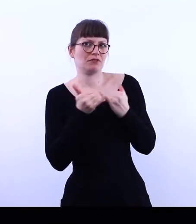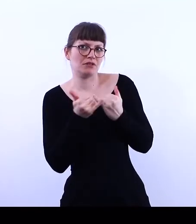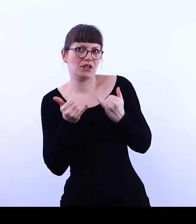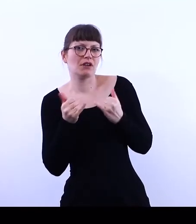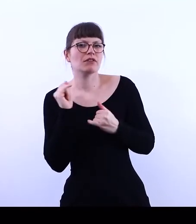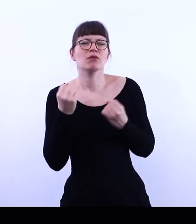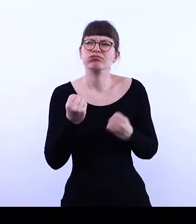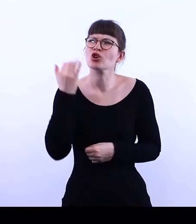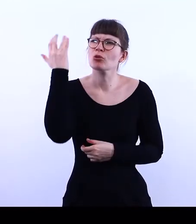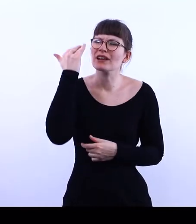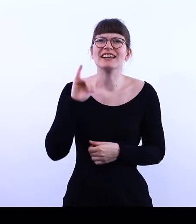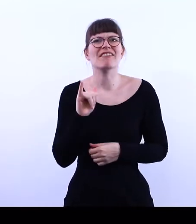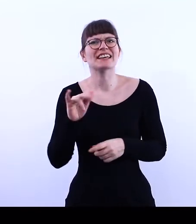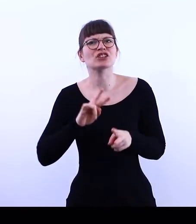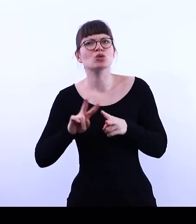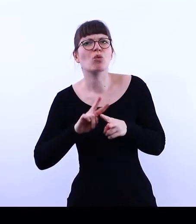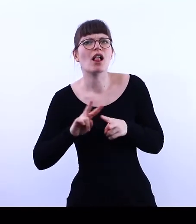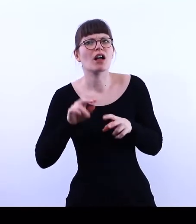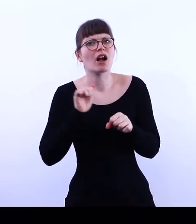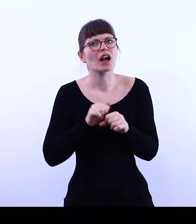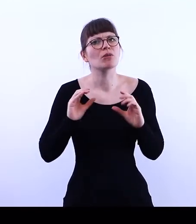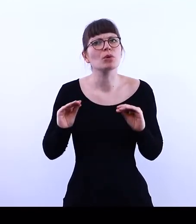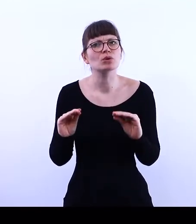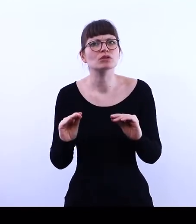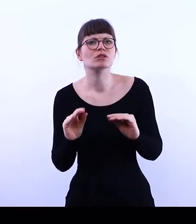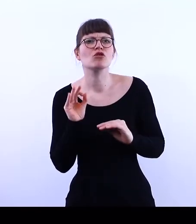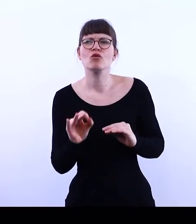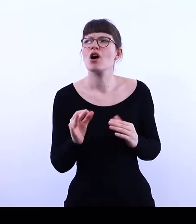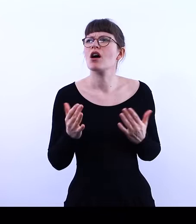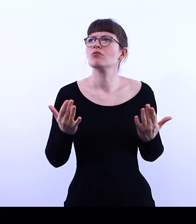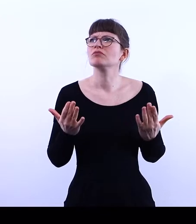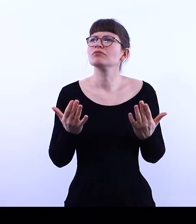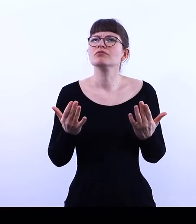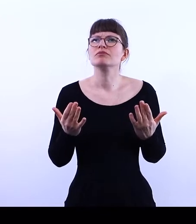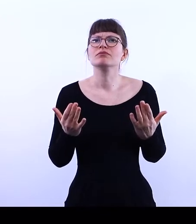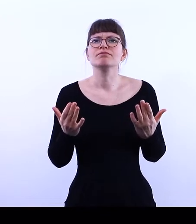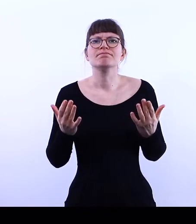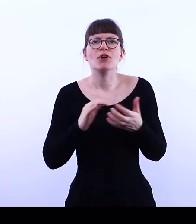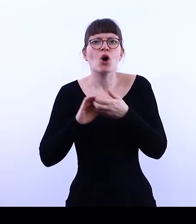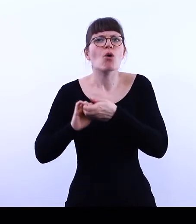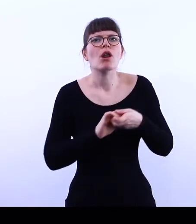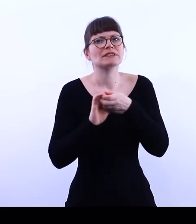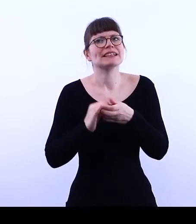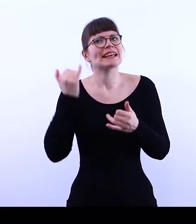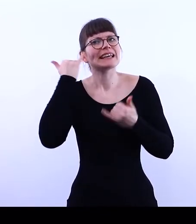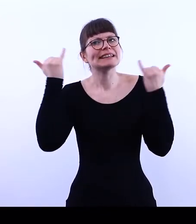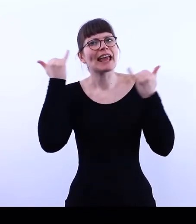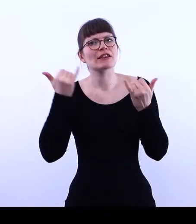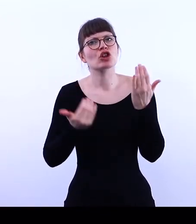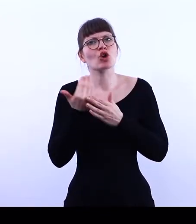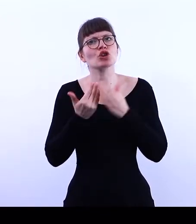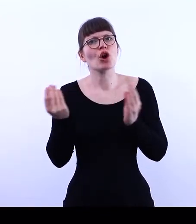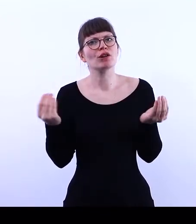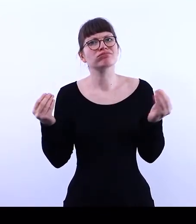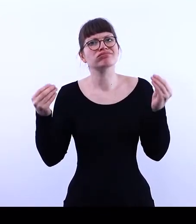überlegt, so mit welchen Tools können auch kollaborativ einfach neue Ideen entstehen. Und wir